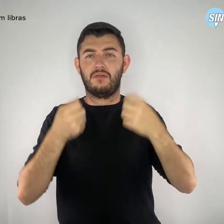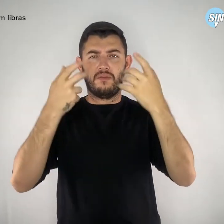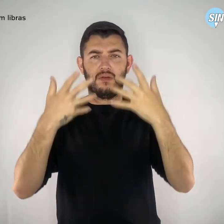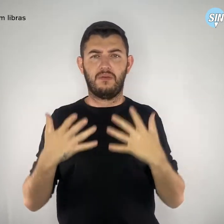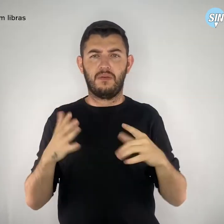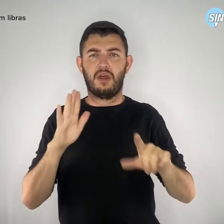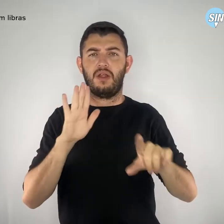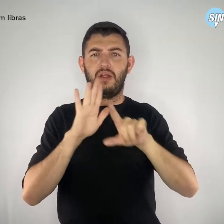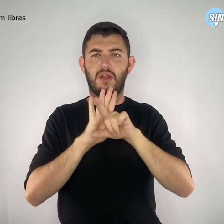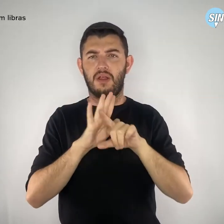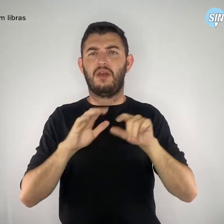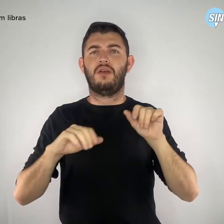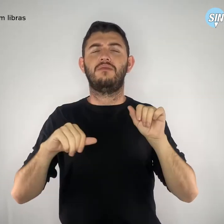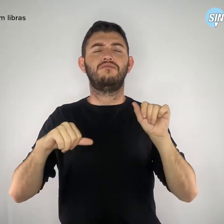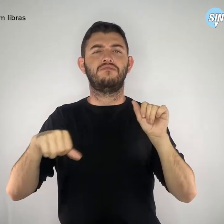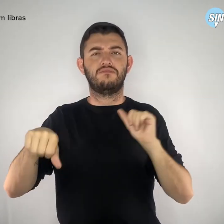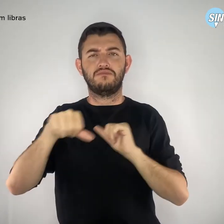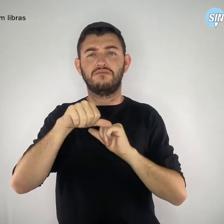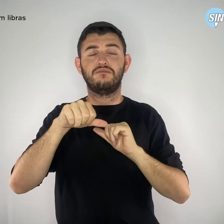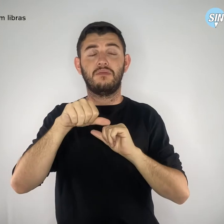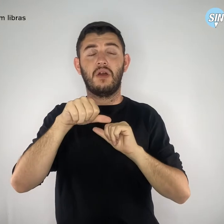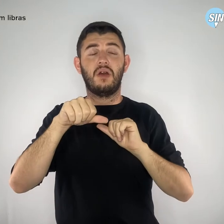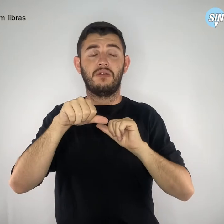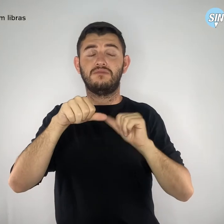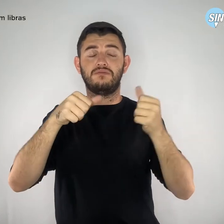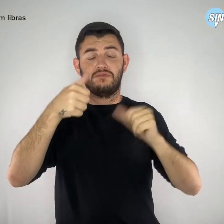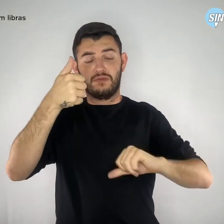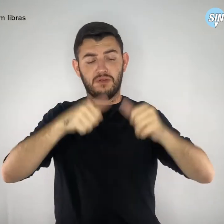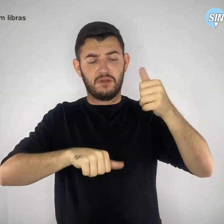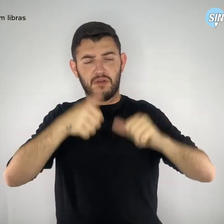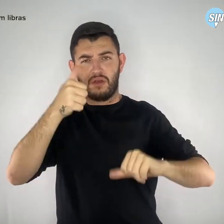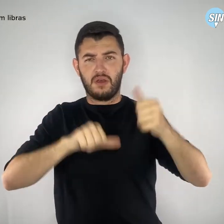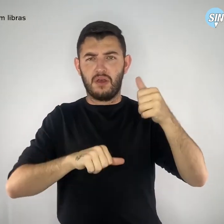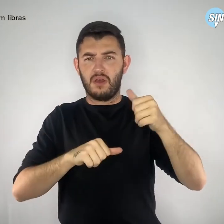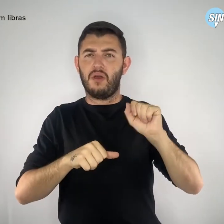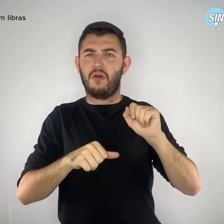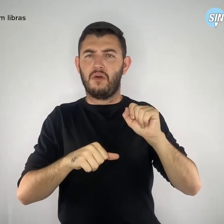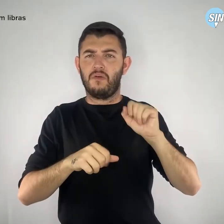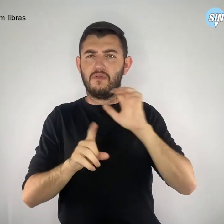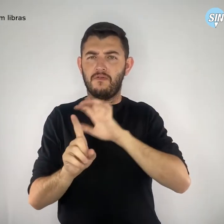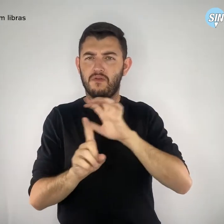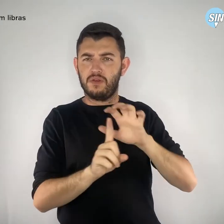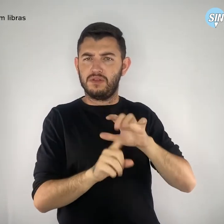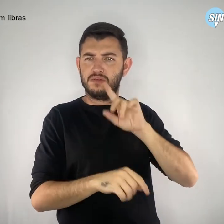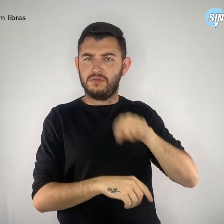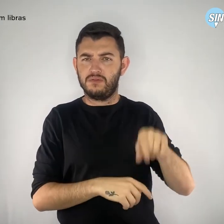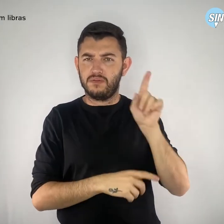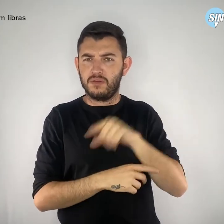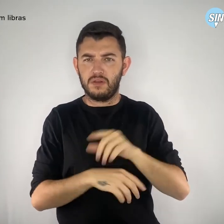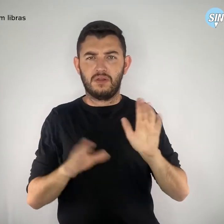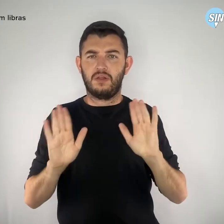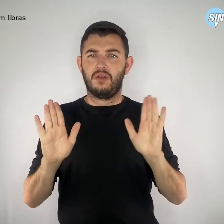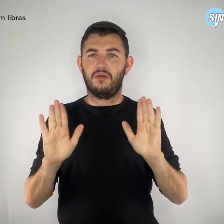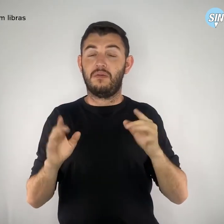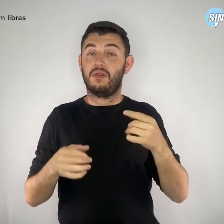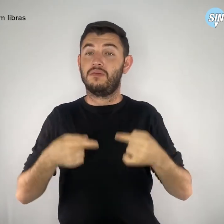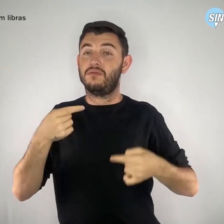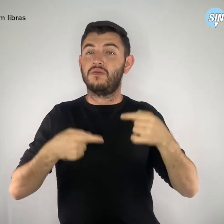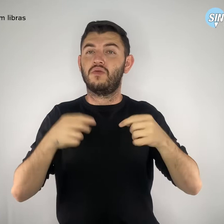implica na sua expiração, mas a discussão sobre as cotas raciais precisa ser